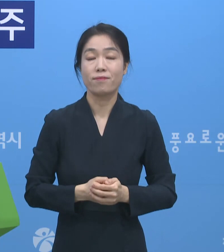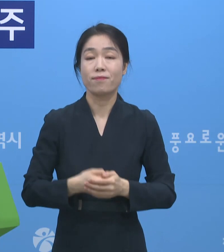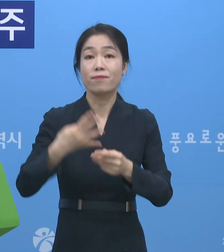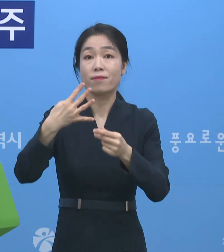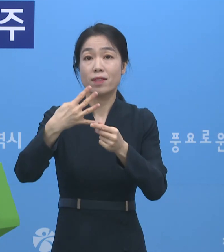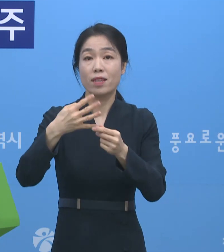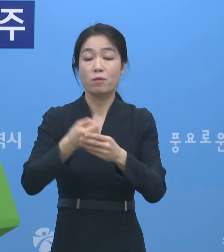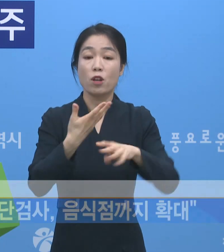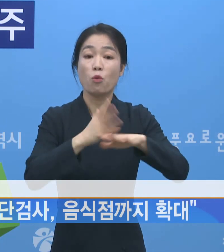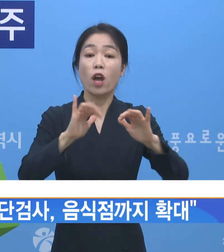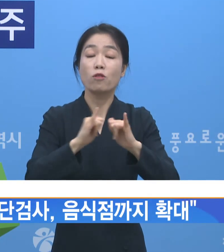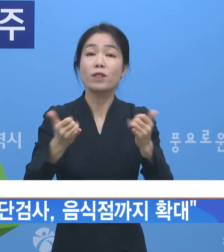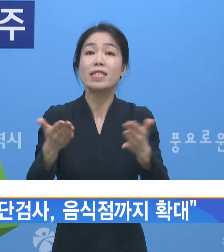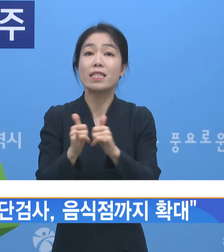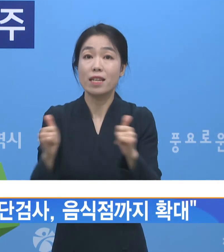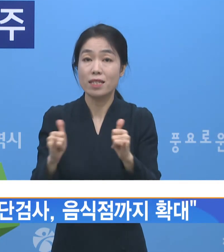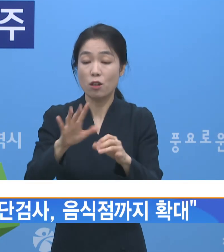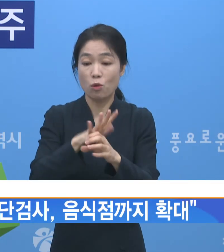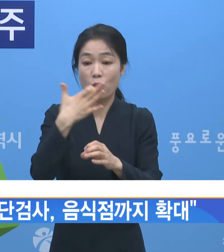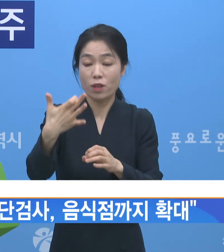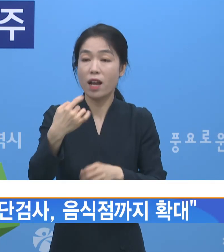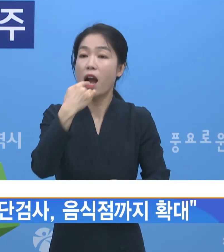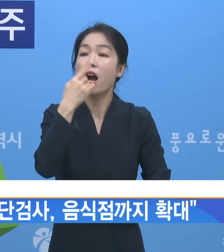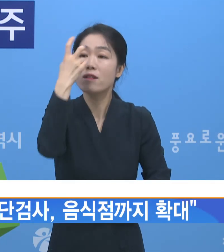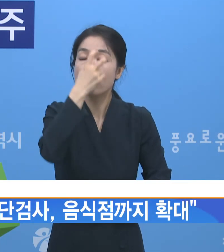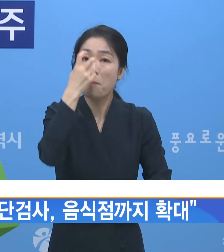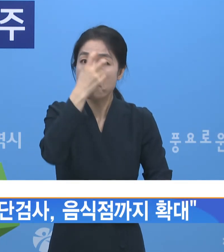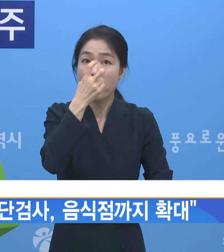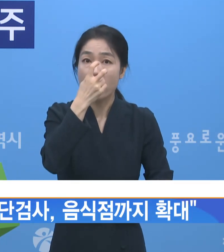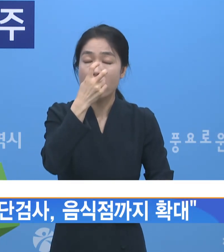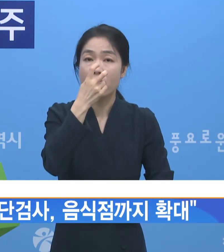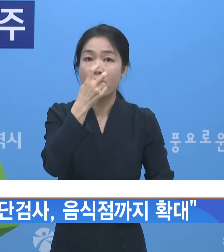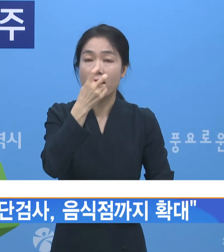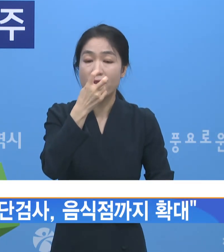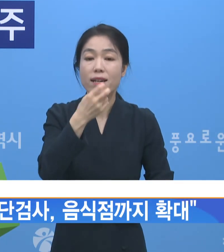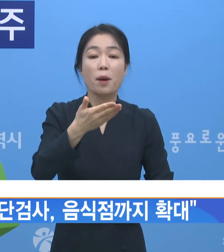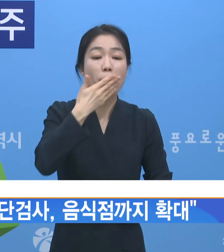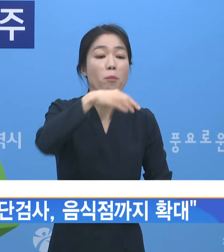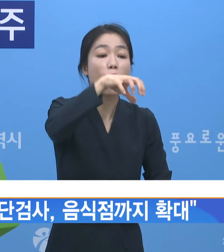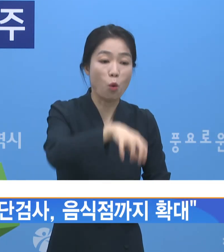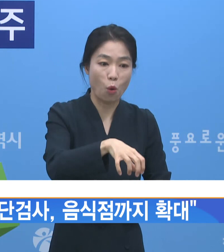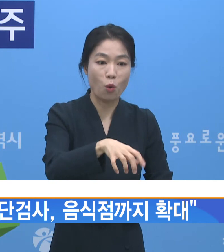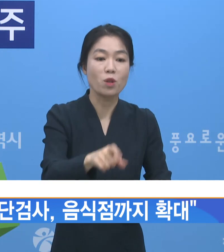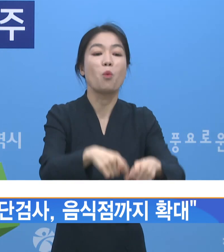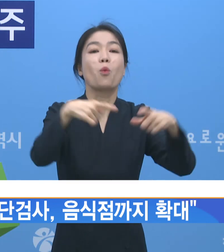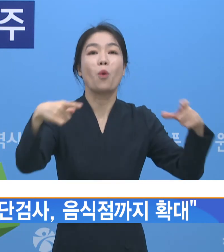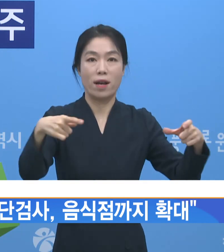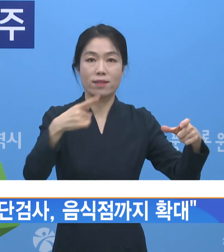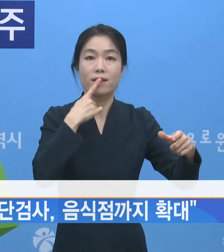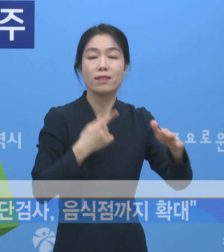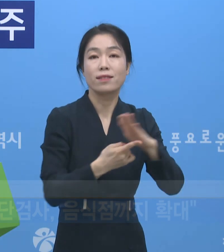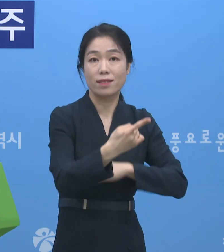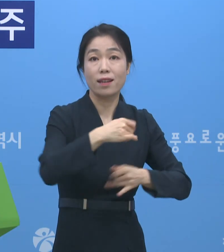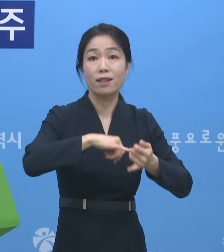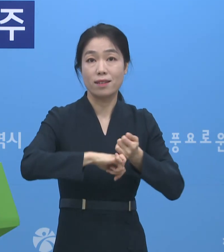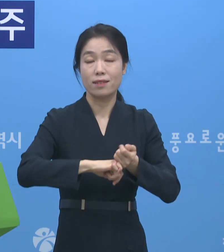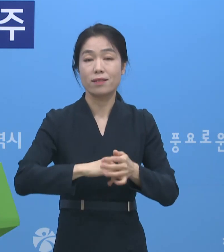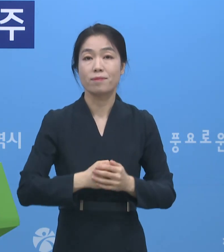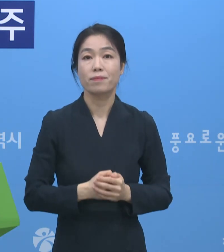넷째, 외국인 근로자 코로나19 진단검사를 음식점까지 확대해서